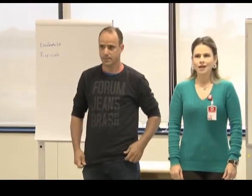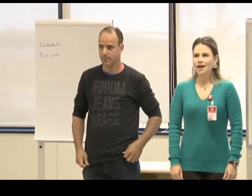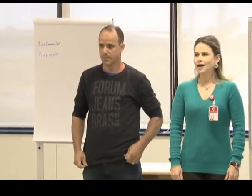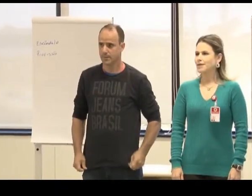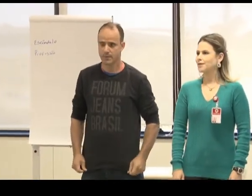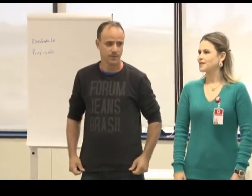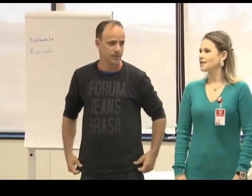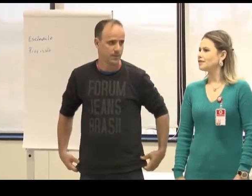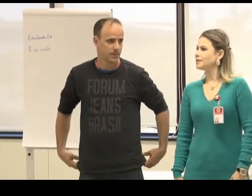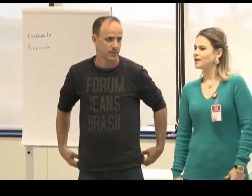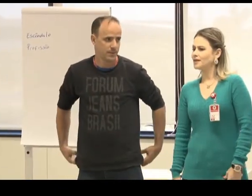Ah, é.